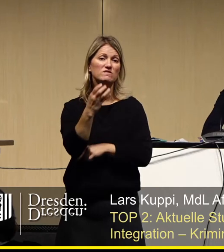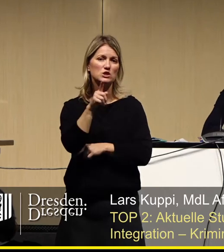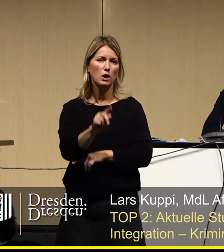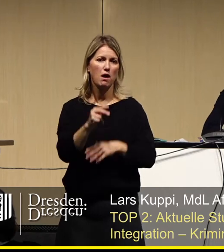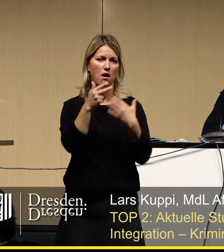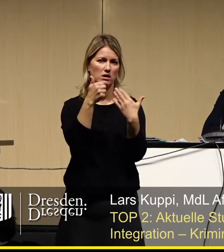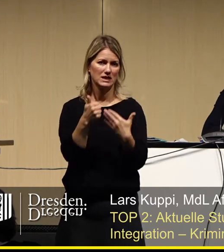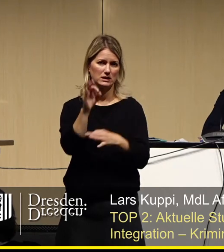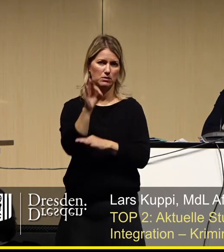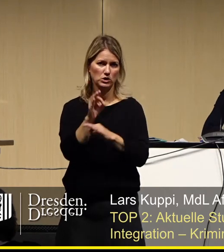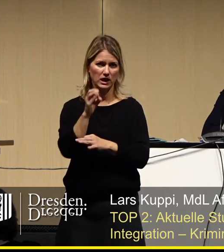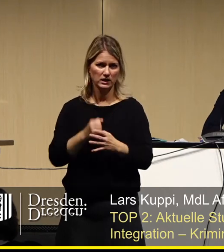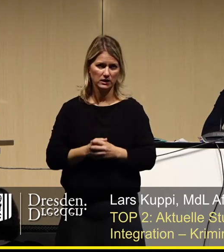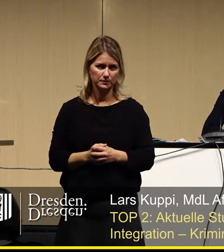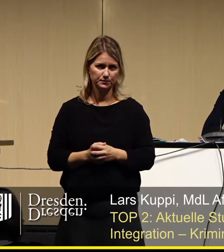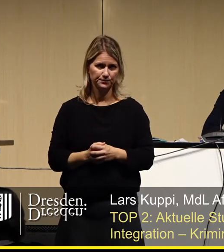42,86%.